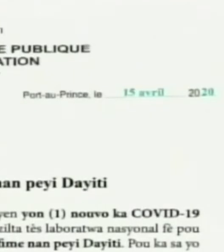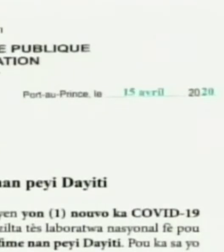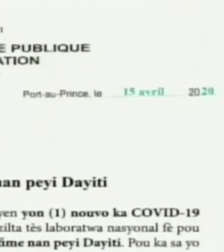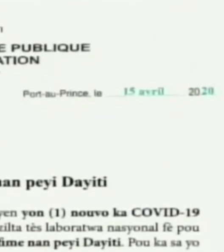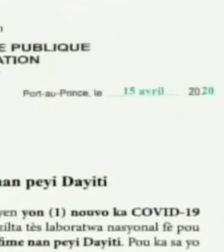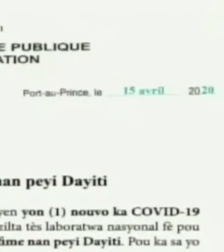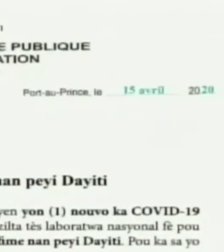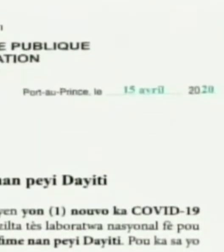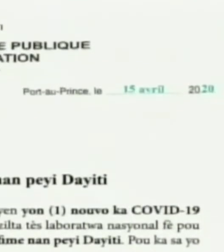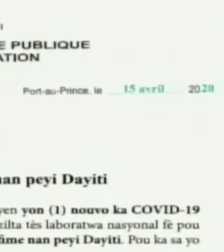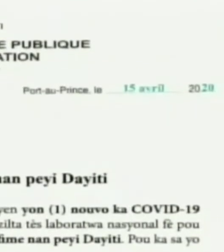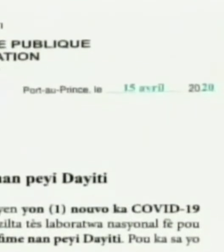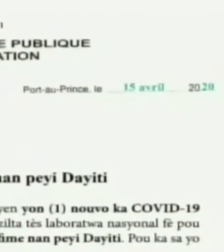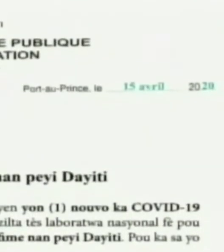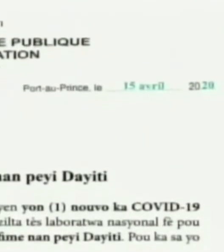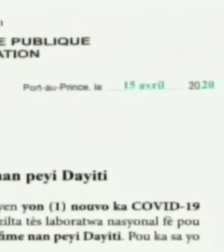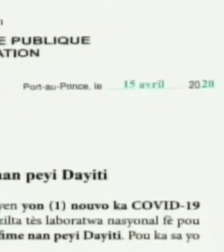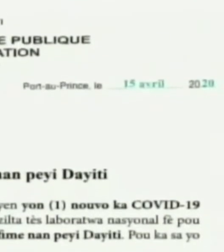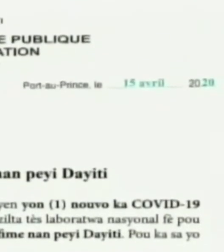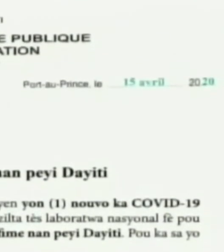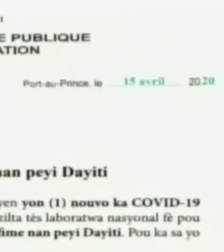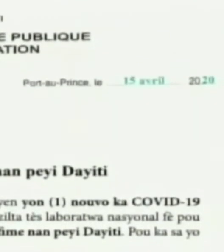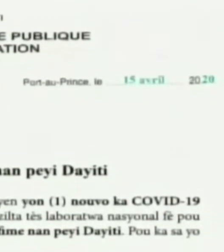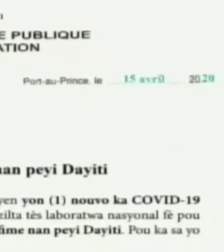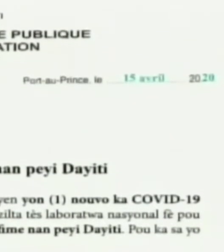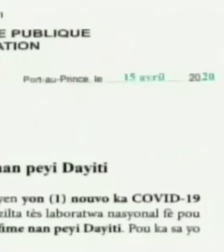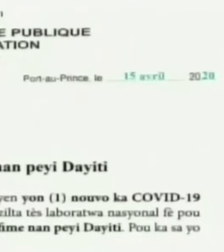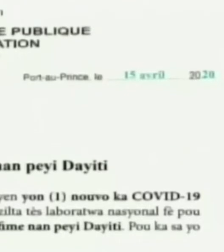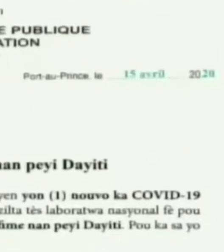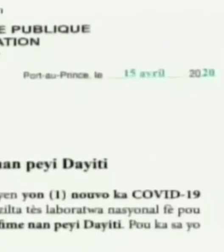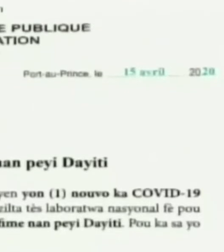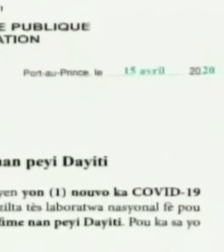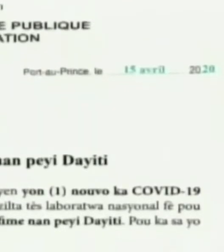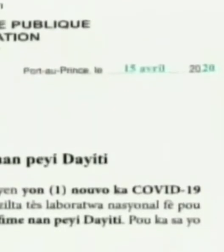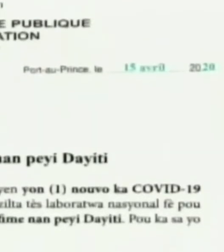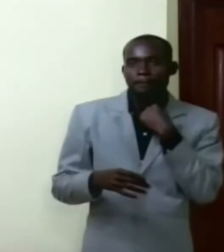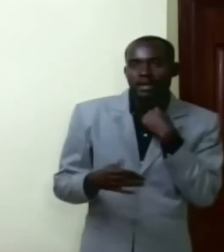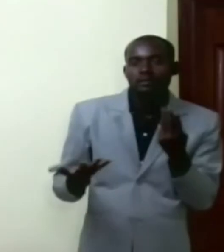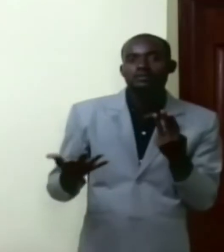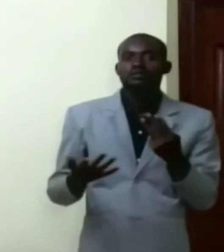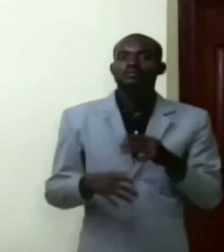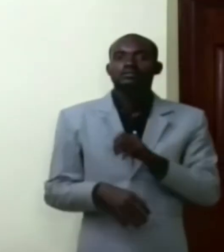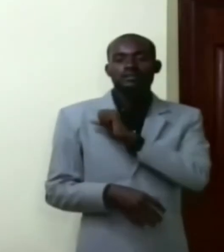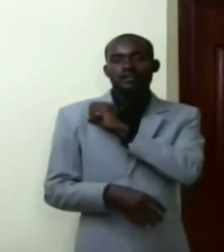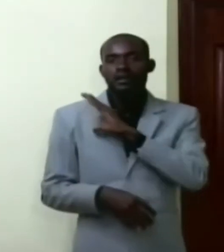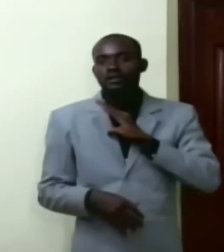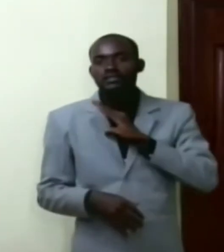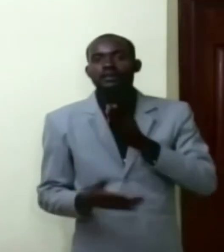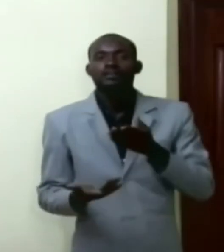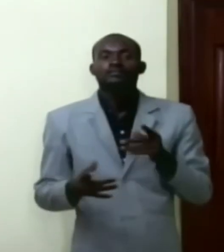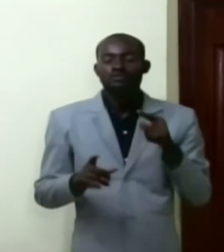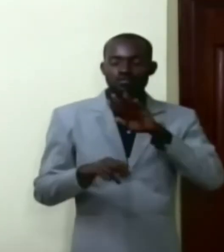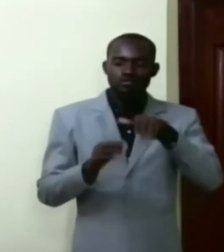Yo l'autre fois, nous saluons toutes les familles, amis et compatriotes de Mobile TV. Et c'est un plaisir pour nous rejoindre pour une autre vidéo. Aujourd'hui, nous allons inviter au côté Premier